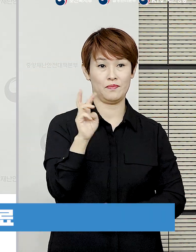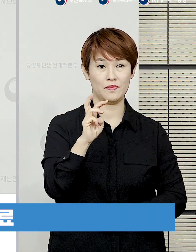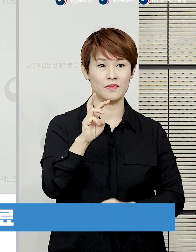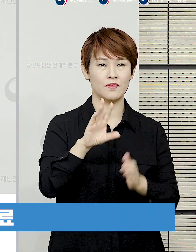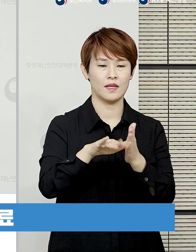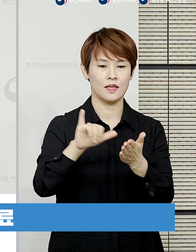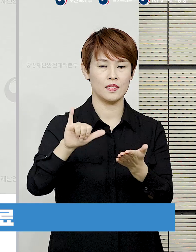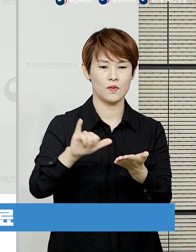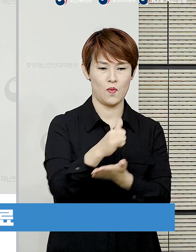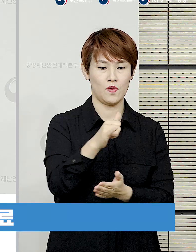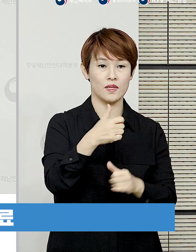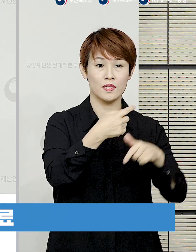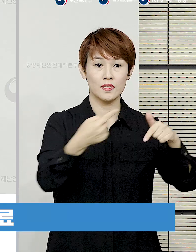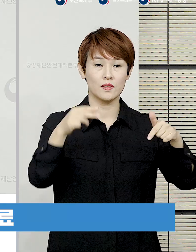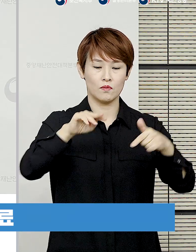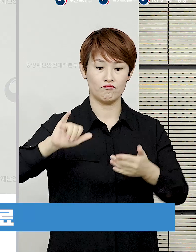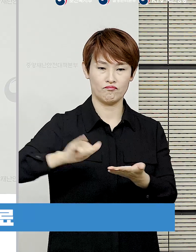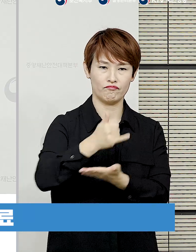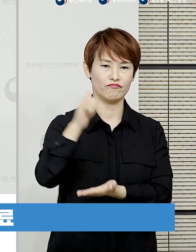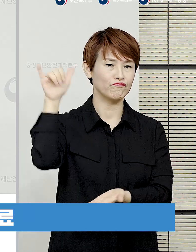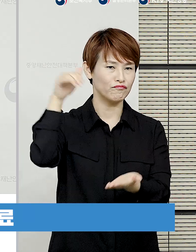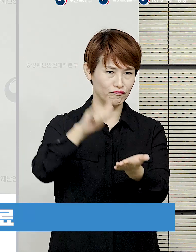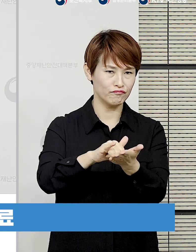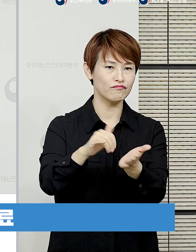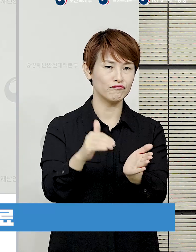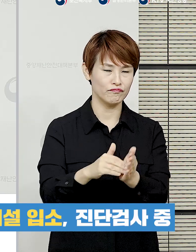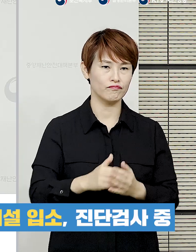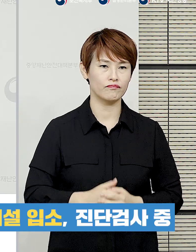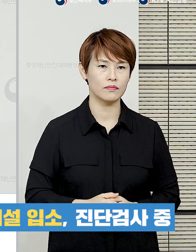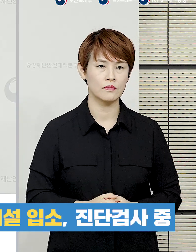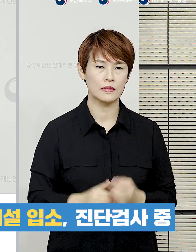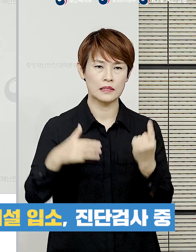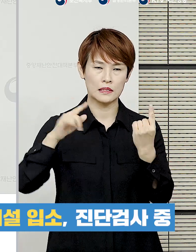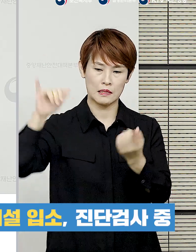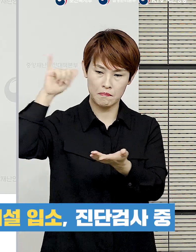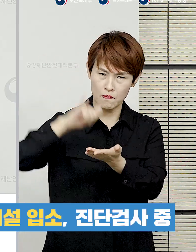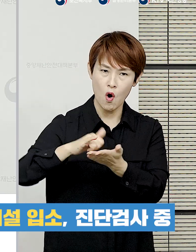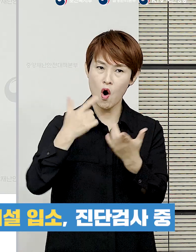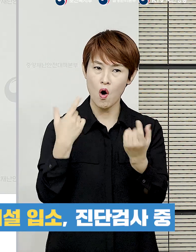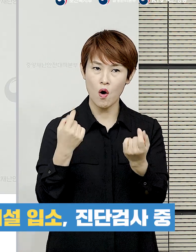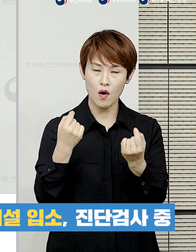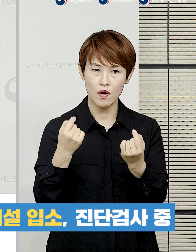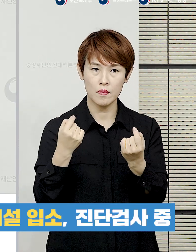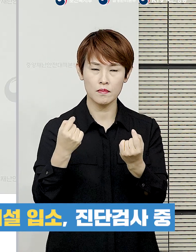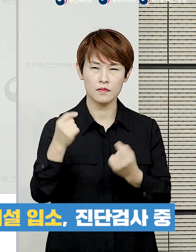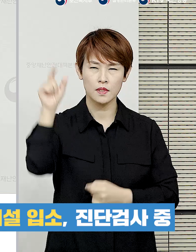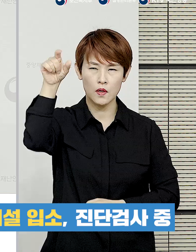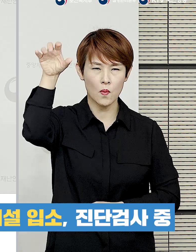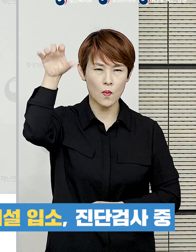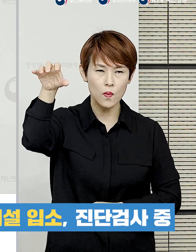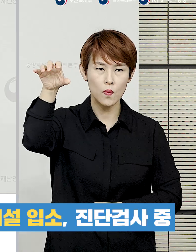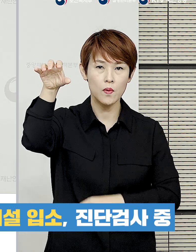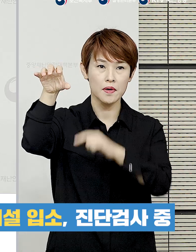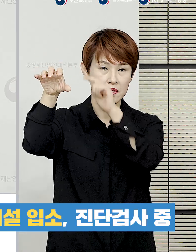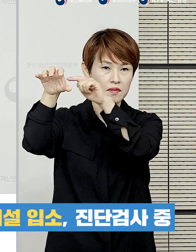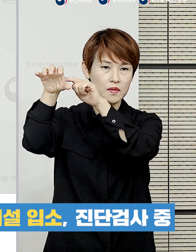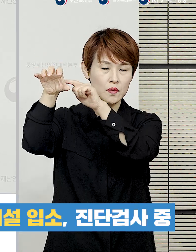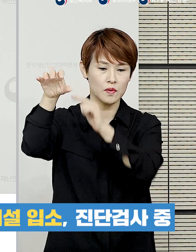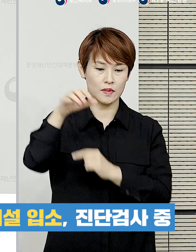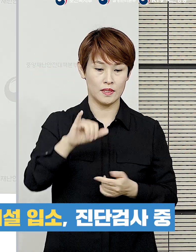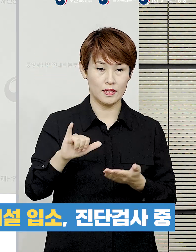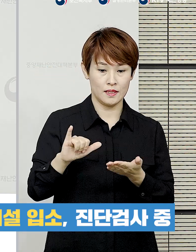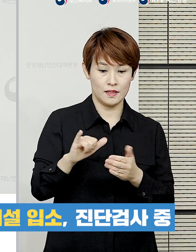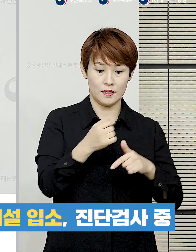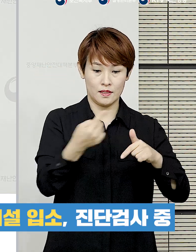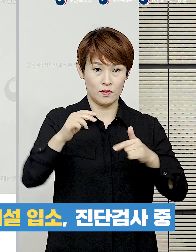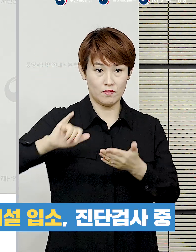16시 30분에 인천공항에 도착하였습니다. 1차 입국 때와 동일하게 이탈리아 현지 및